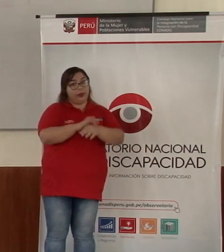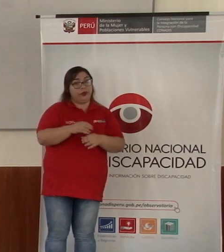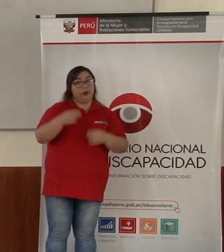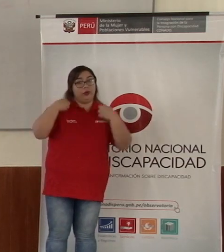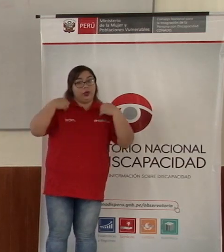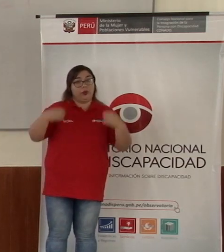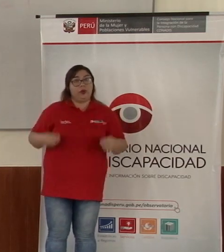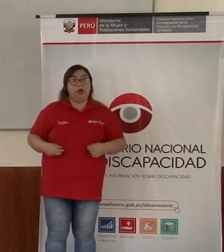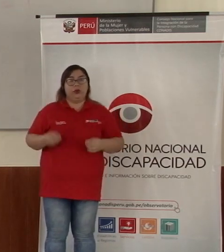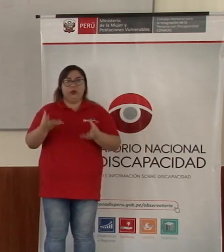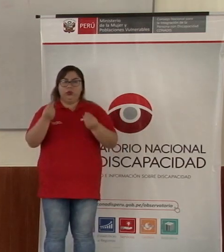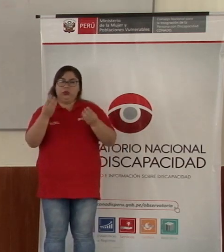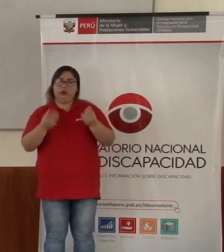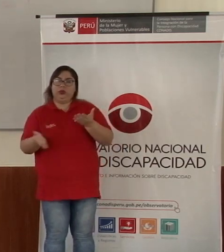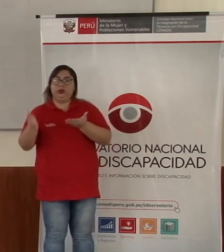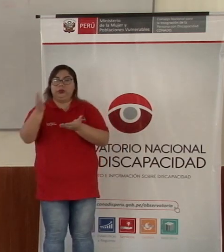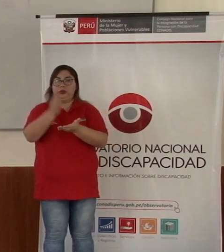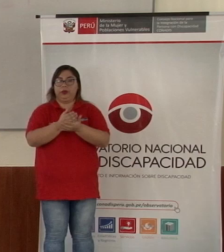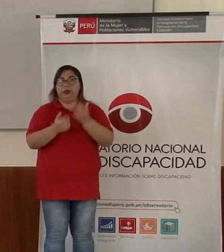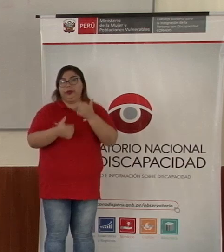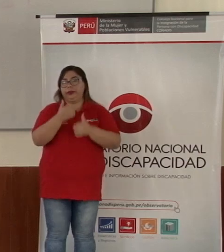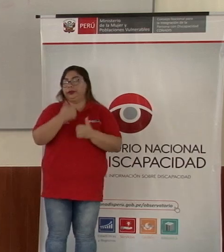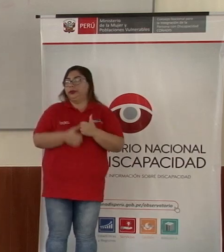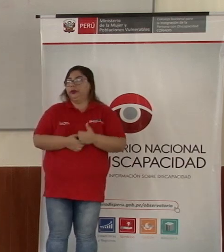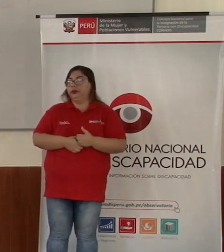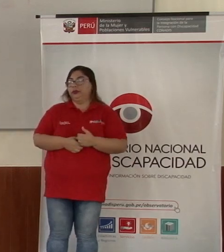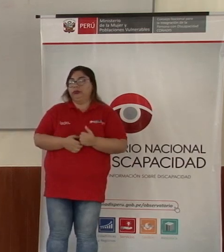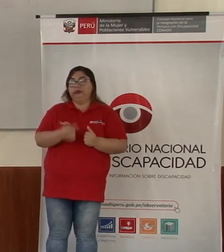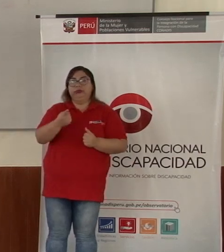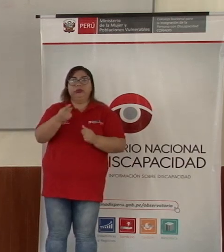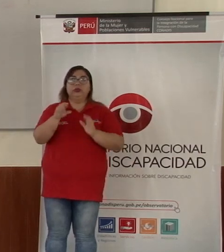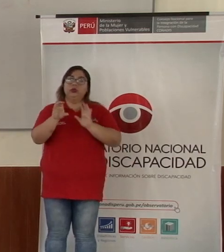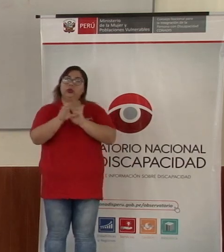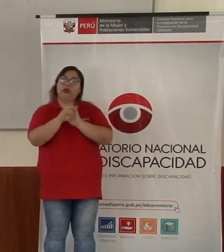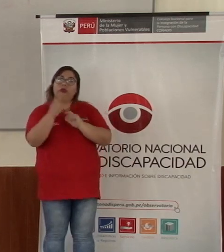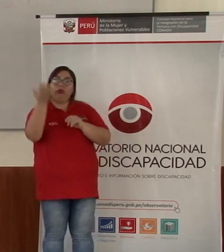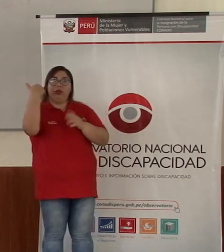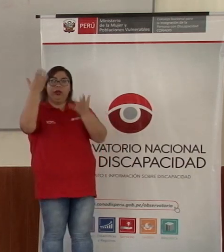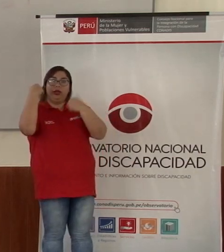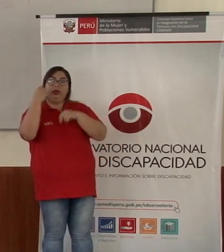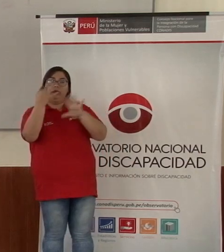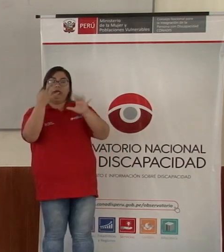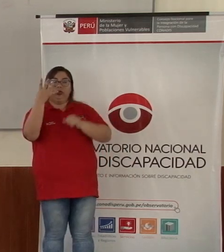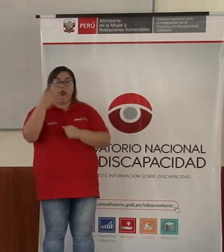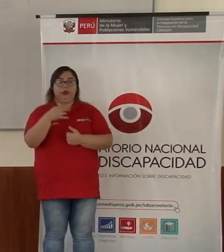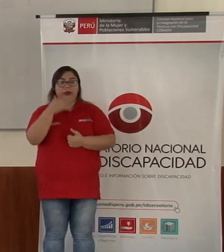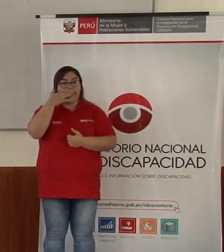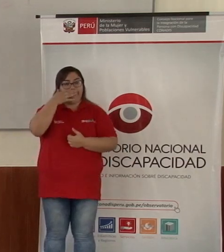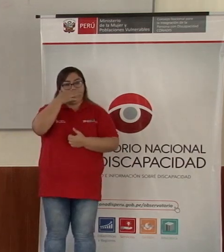problemas. Y ese es el resultado del Código del 84. que tenemos